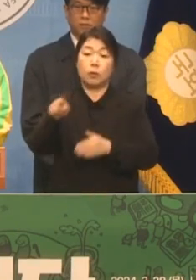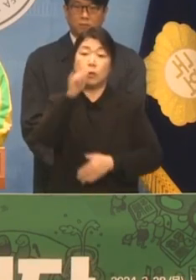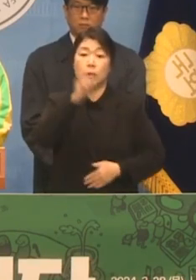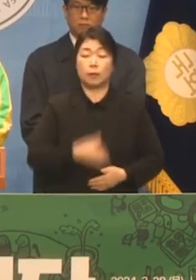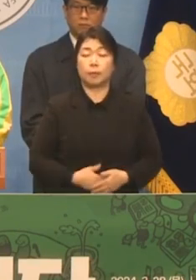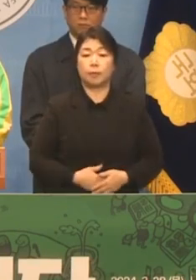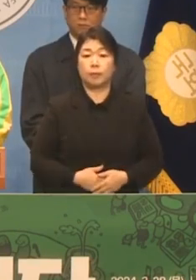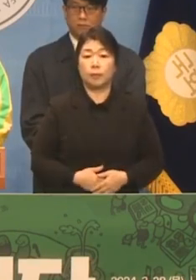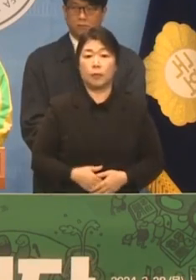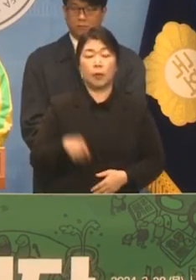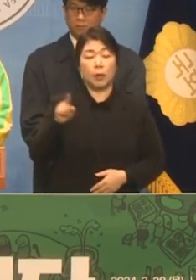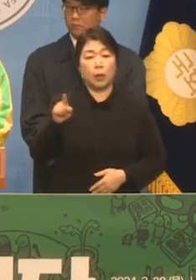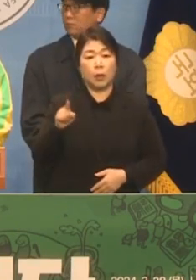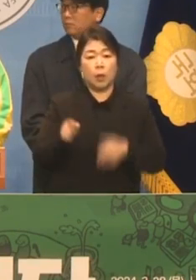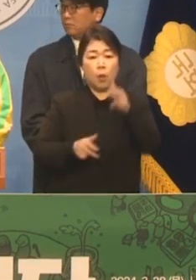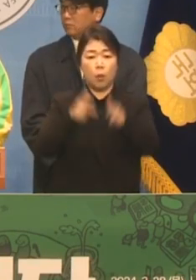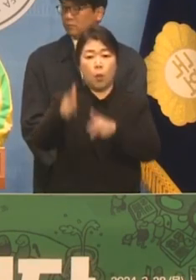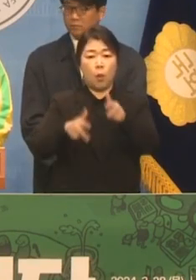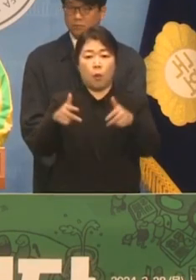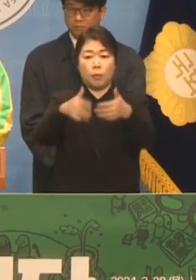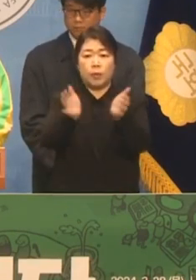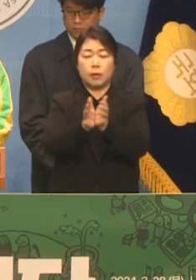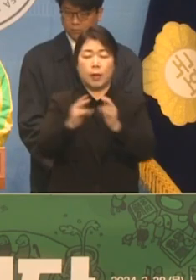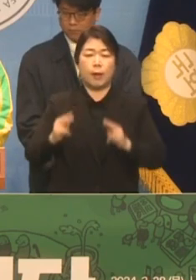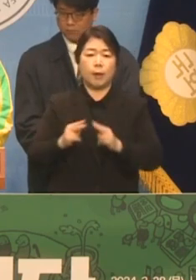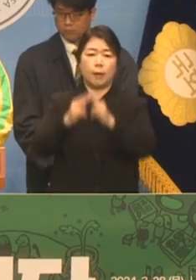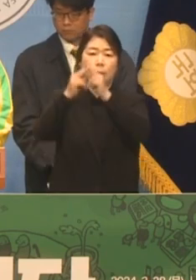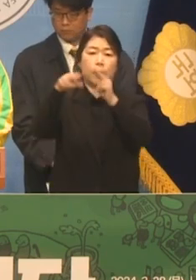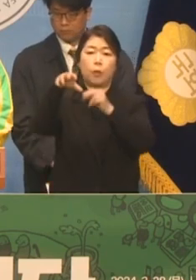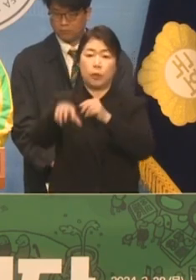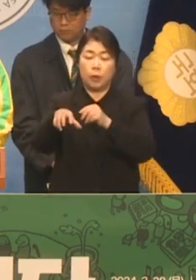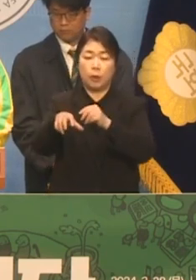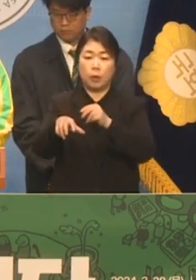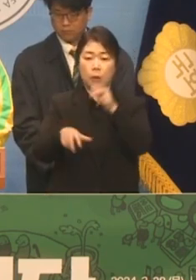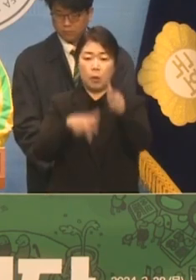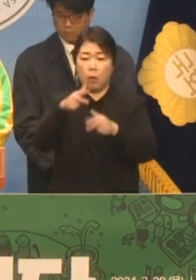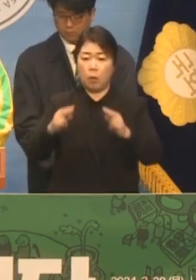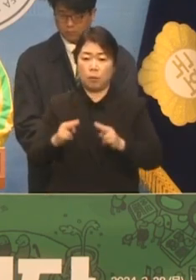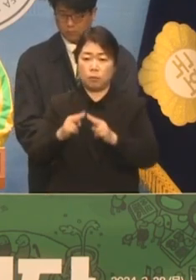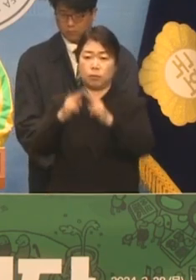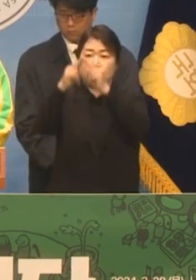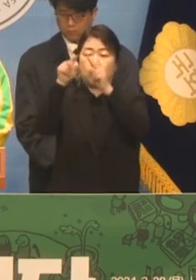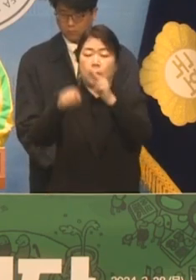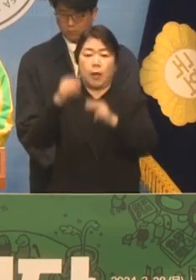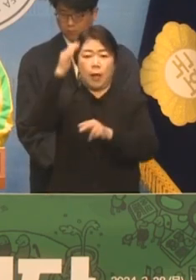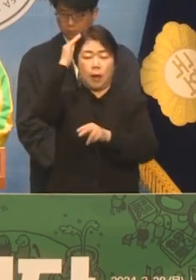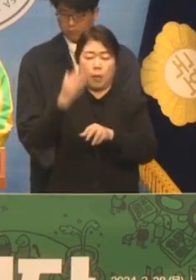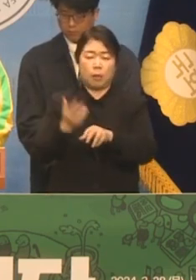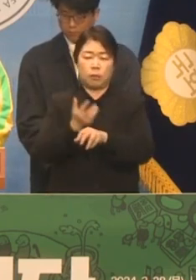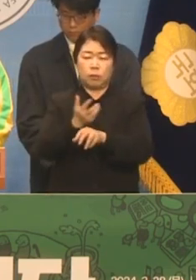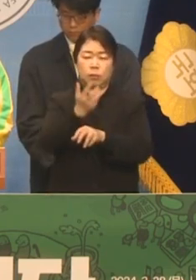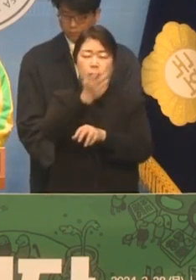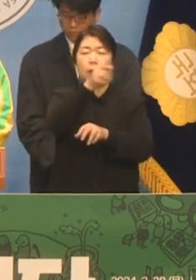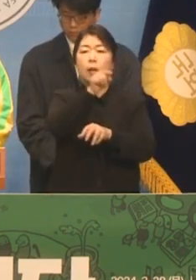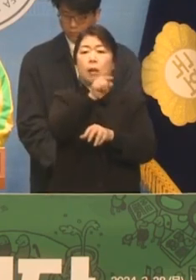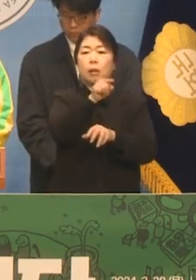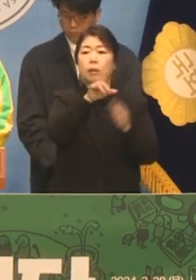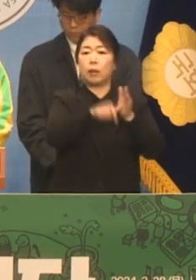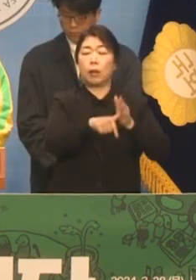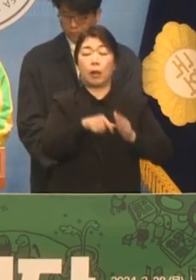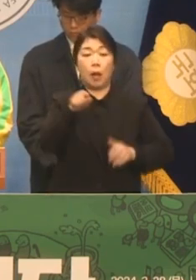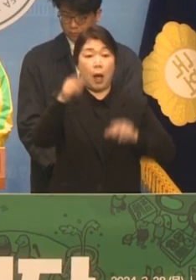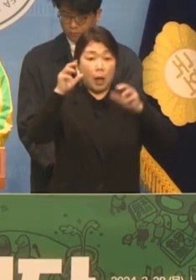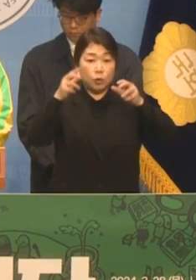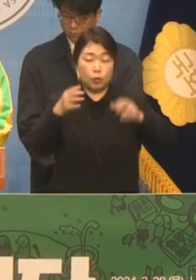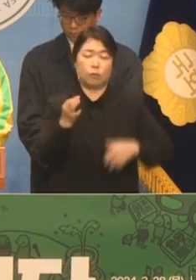있는데요이 공업지대의 시커먼 연기가 하늘을 올라갈 때이 나라가 부자 부유한